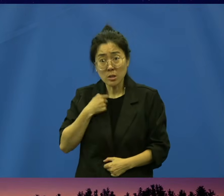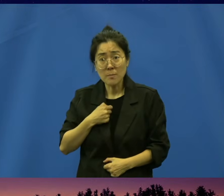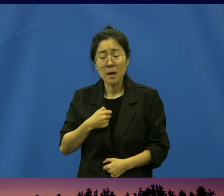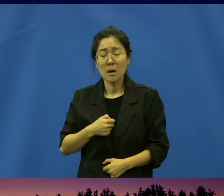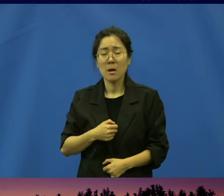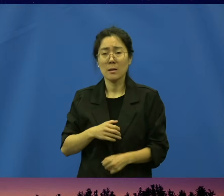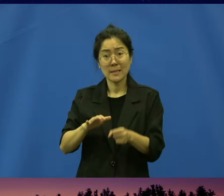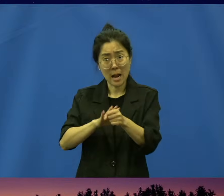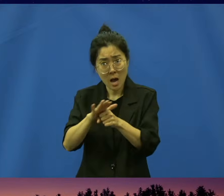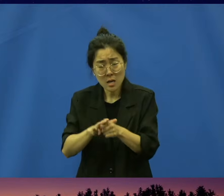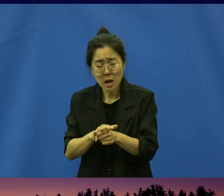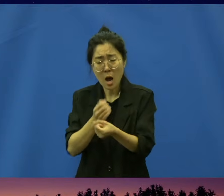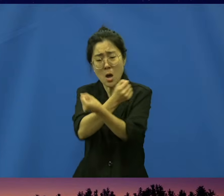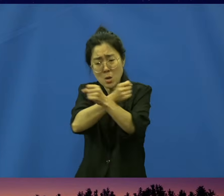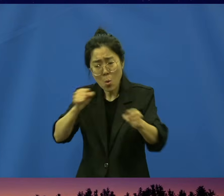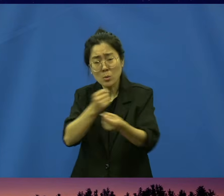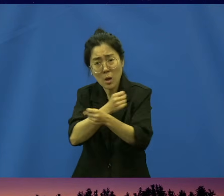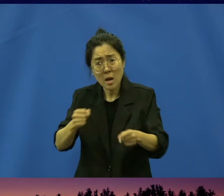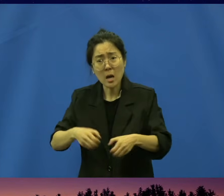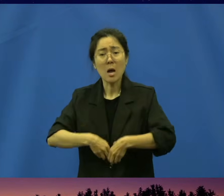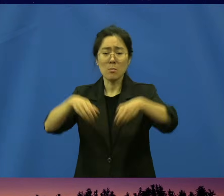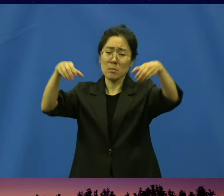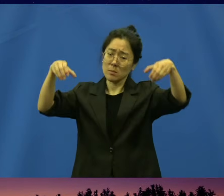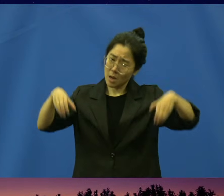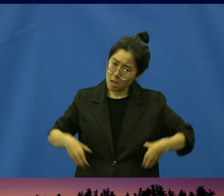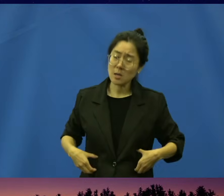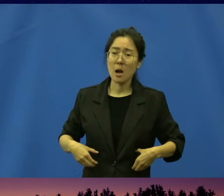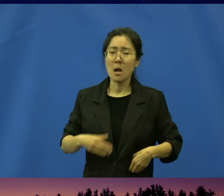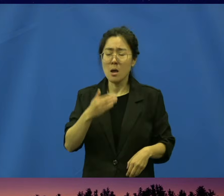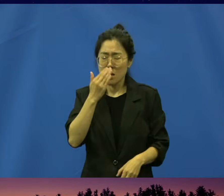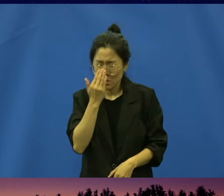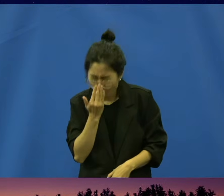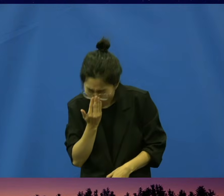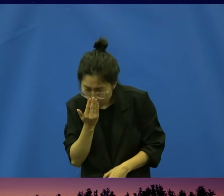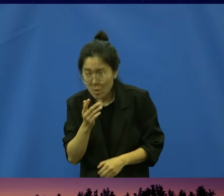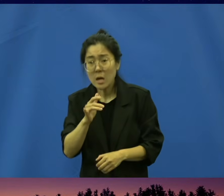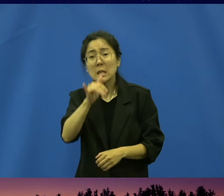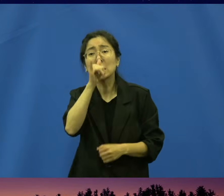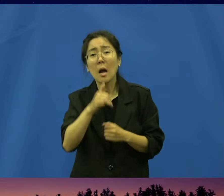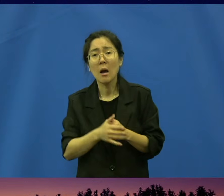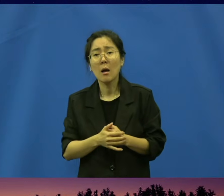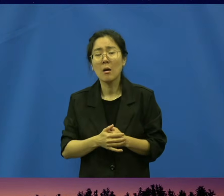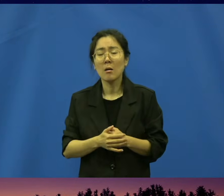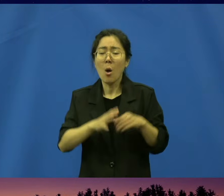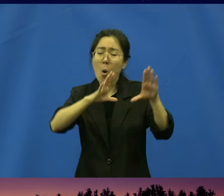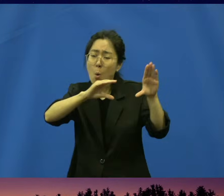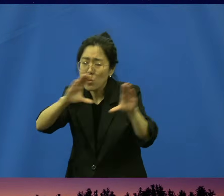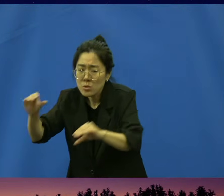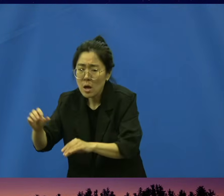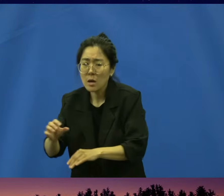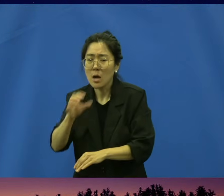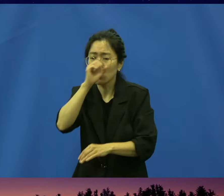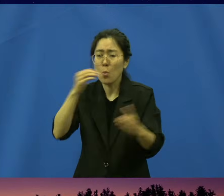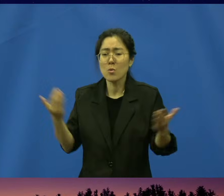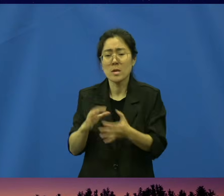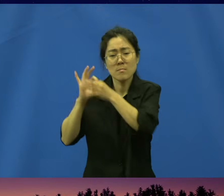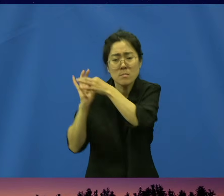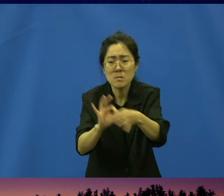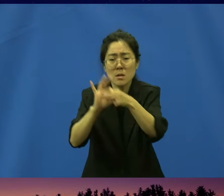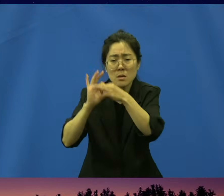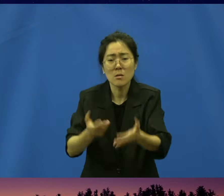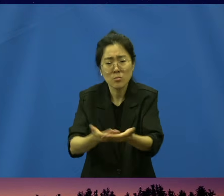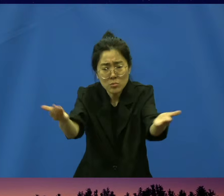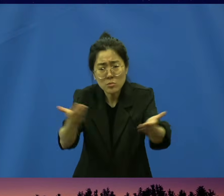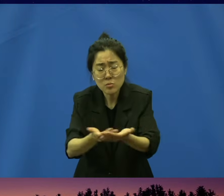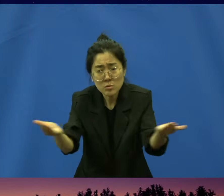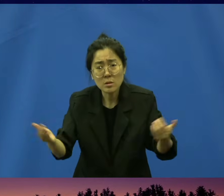연합하는가, 용서하는가, 관용을 베푸는가, 겸손한 사람들인가, 온유한가, 이 사람들은 선행을 베푸는 자들인가, 삶이